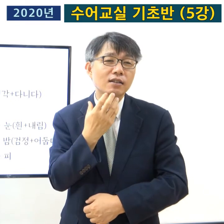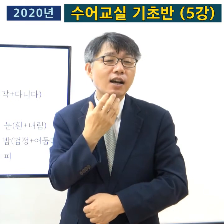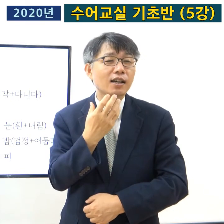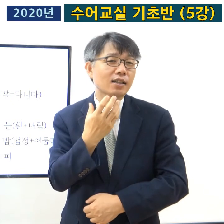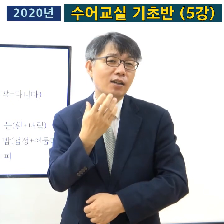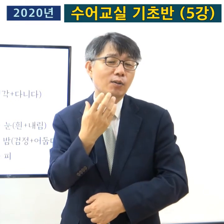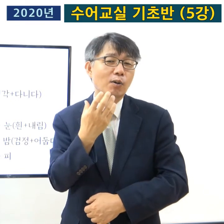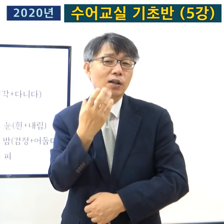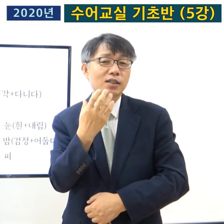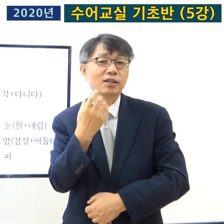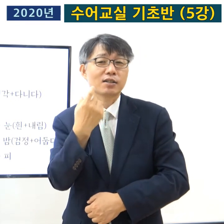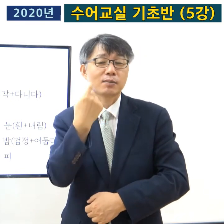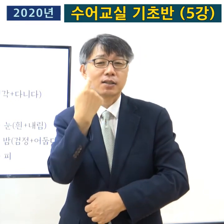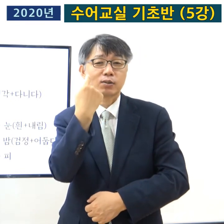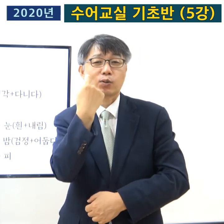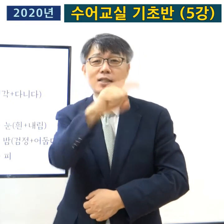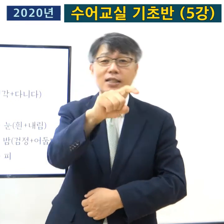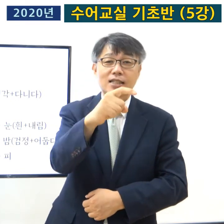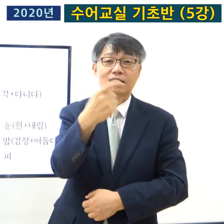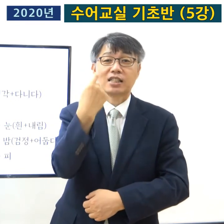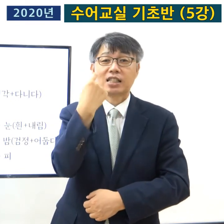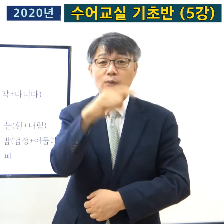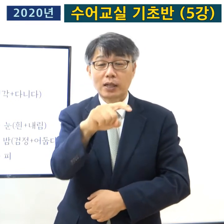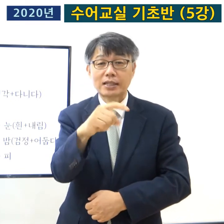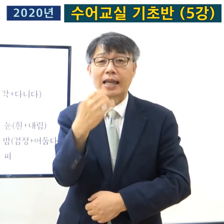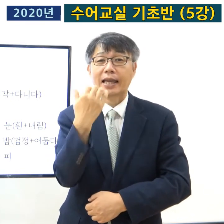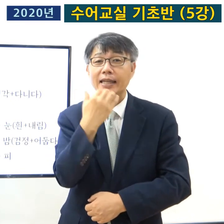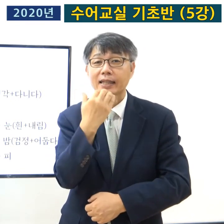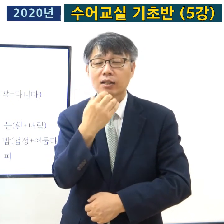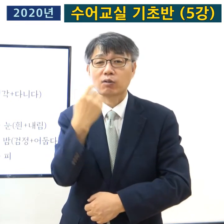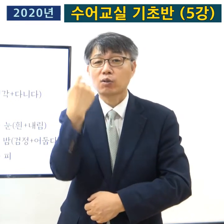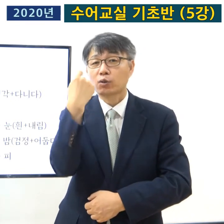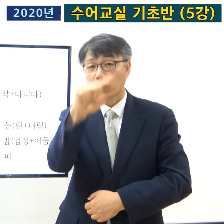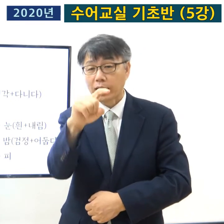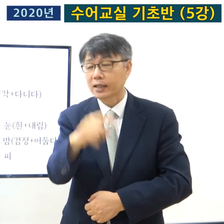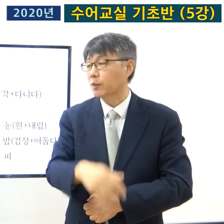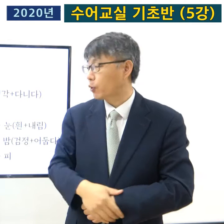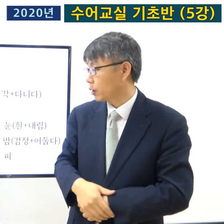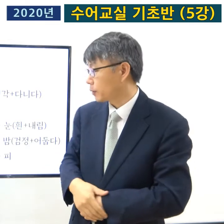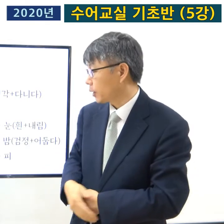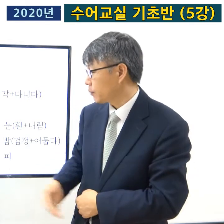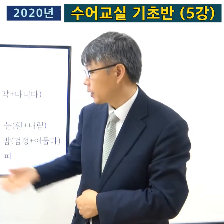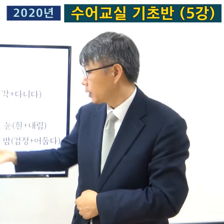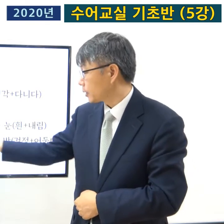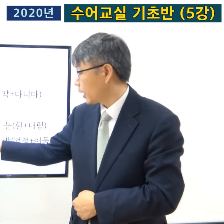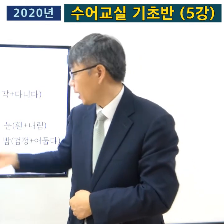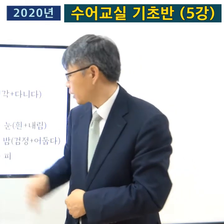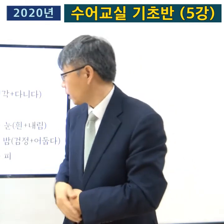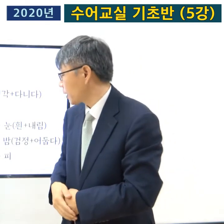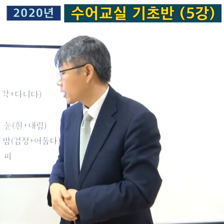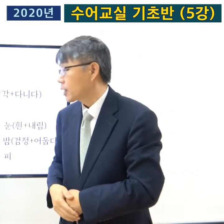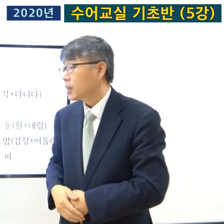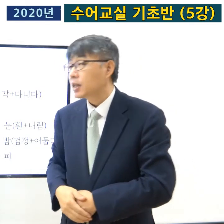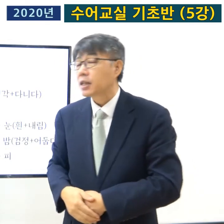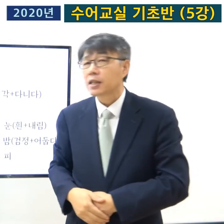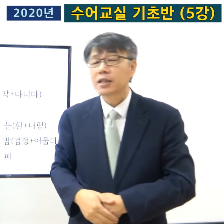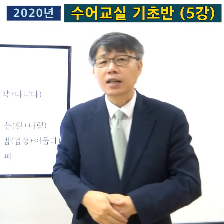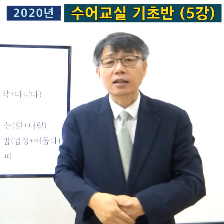이가 이렇게 뭐가 끼어 있으면 노란색이 되잖아요. 노란색, 그리고 노랑 이렇게 표현합니다. 자, 그 다음에